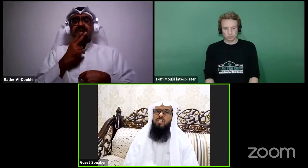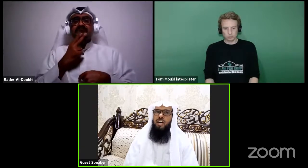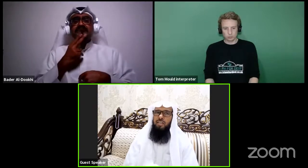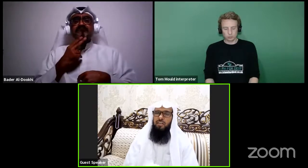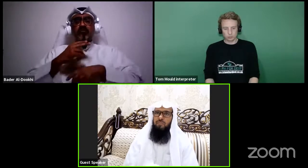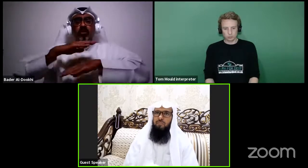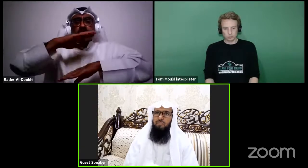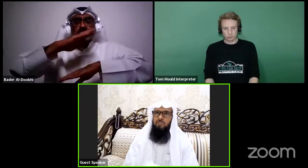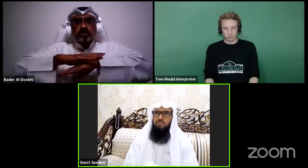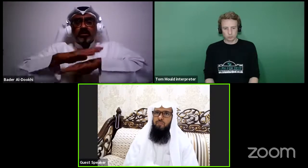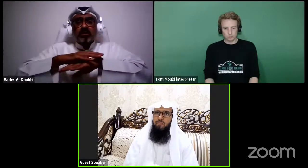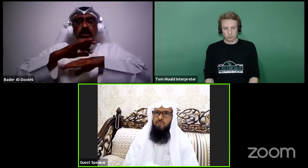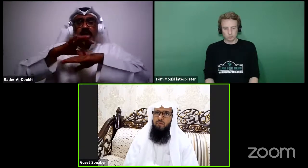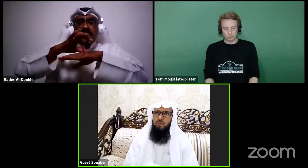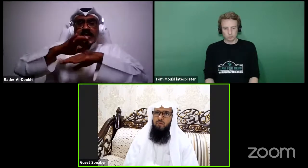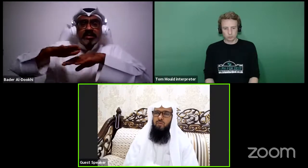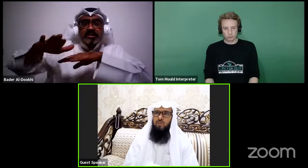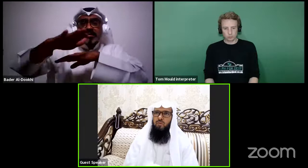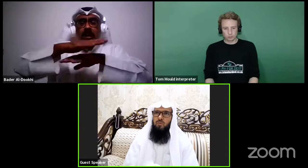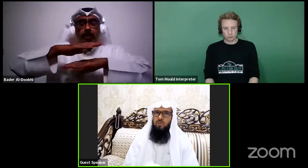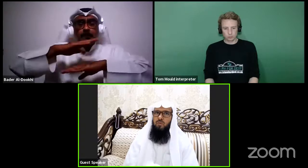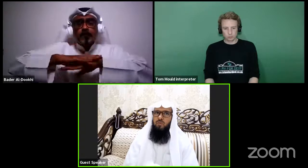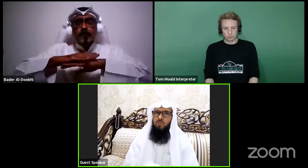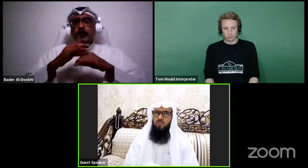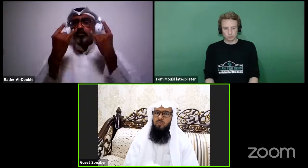والسلوك الإنساني.